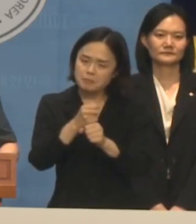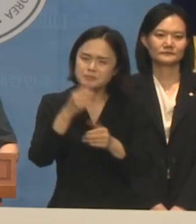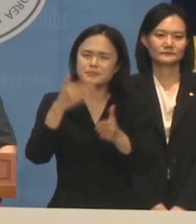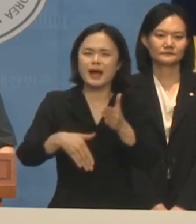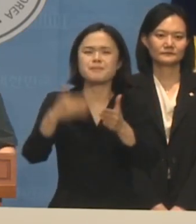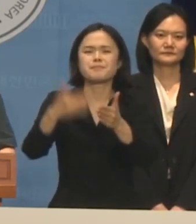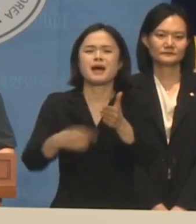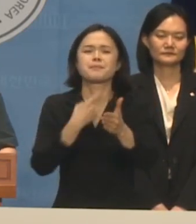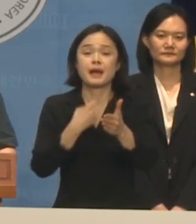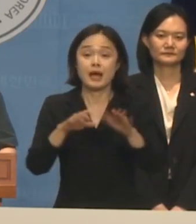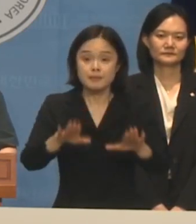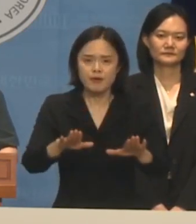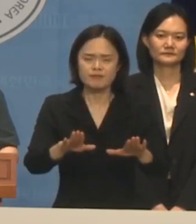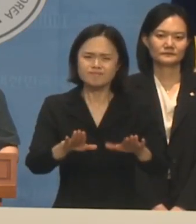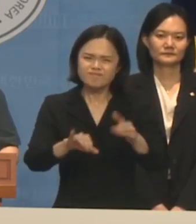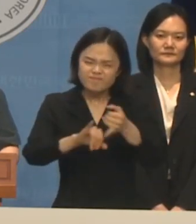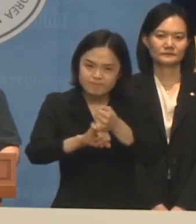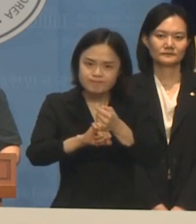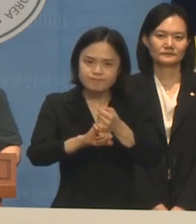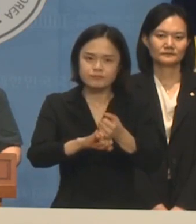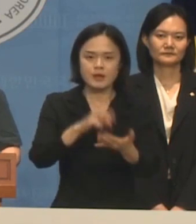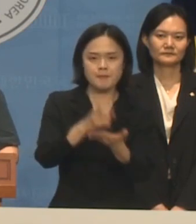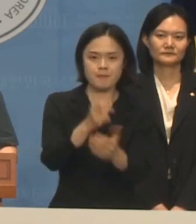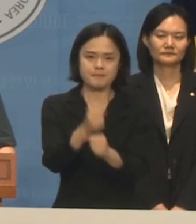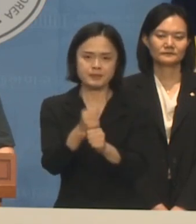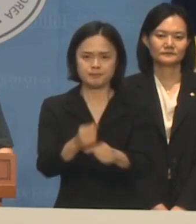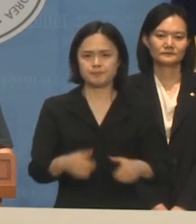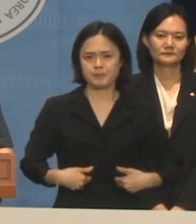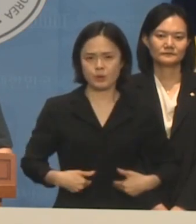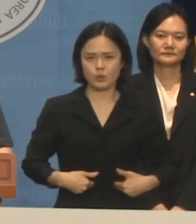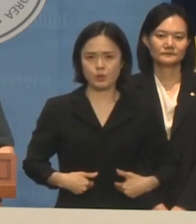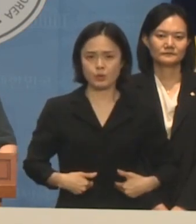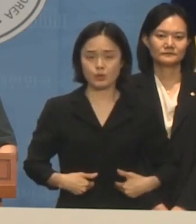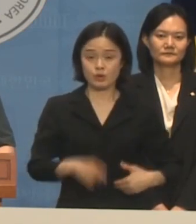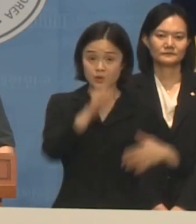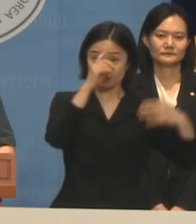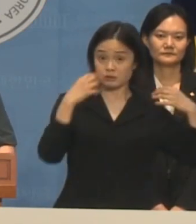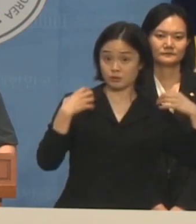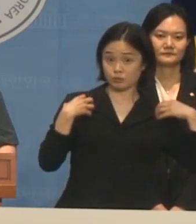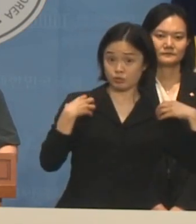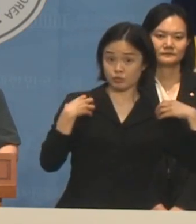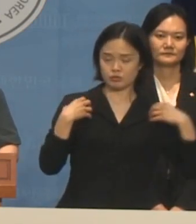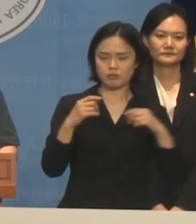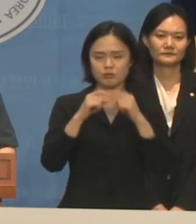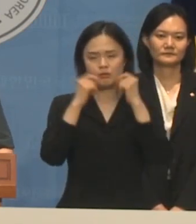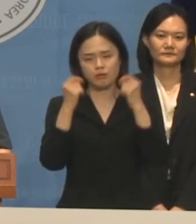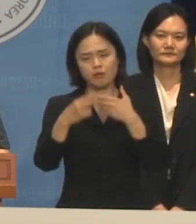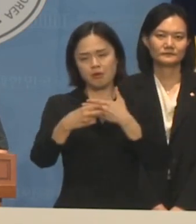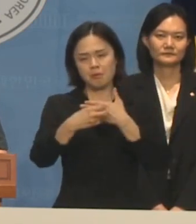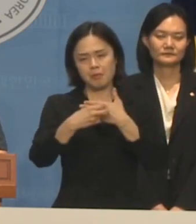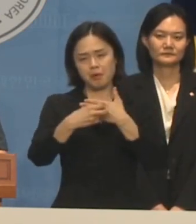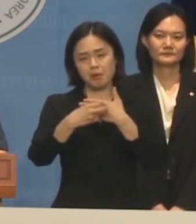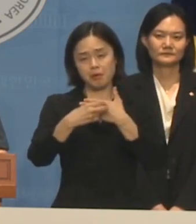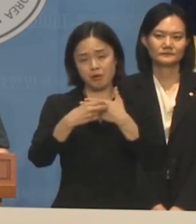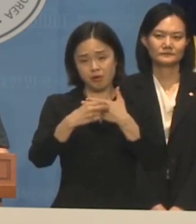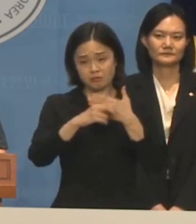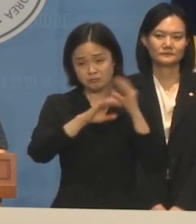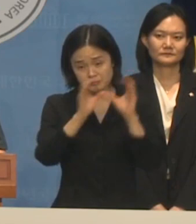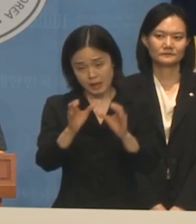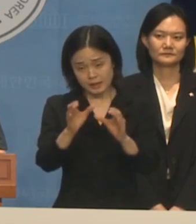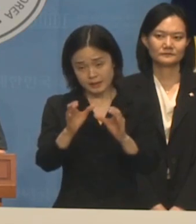제도를 마련해야 합니다. 국가가 민간 의료기관에 지급한 코로나19 손실보상금이 5조